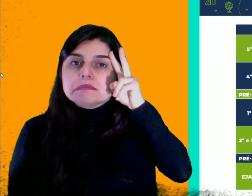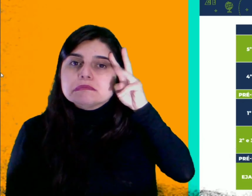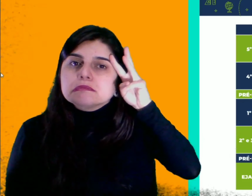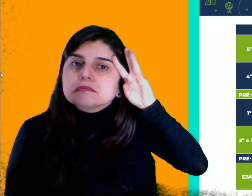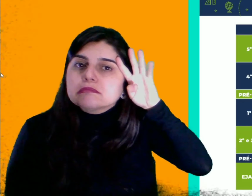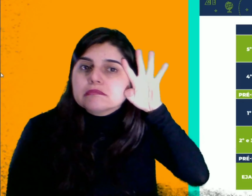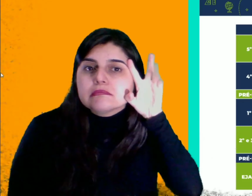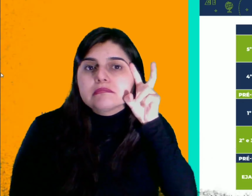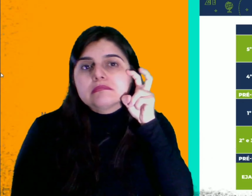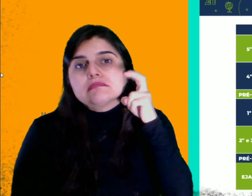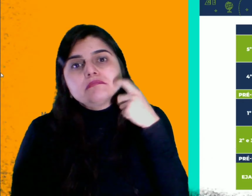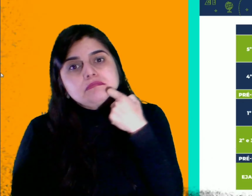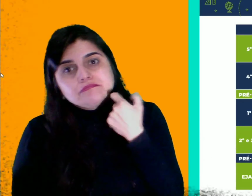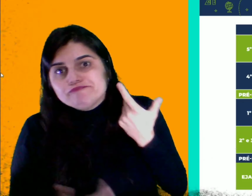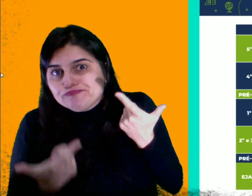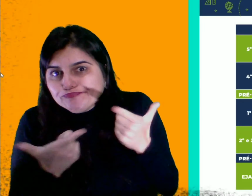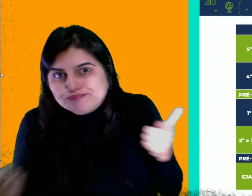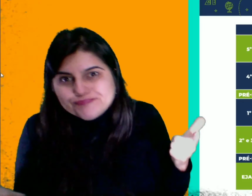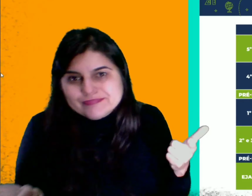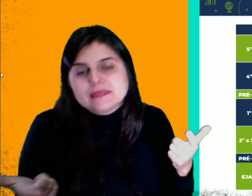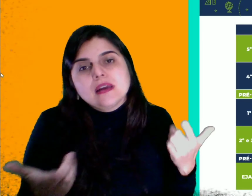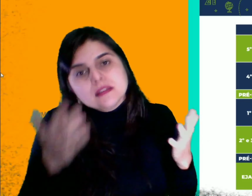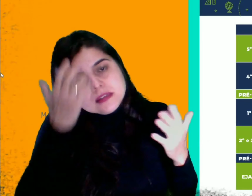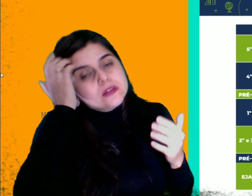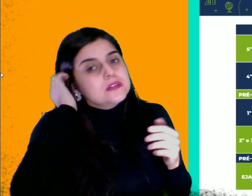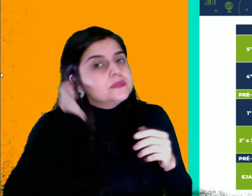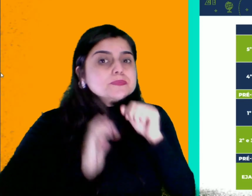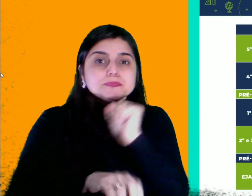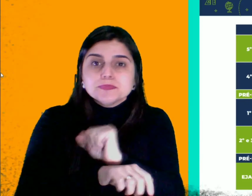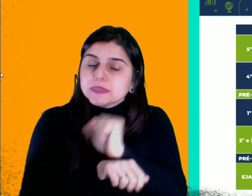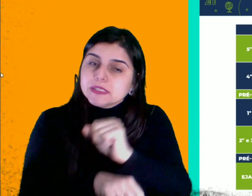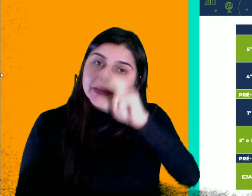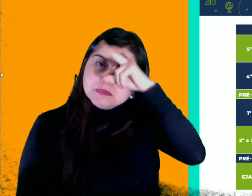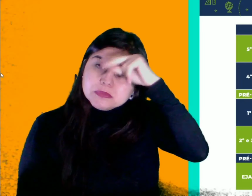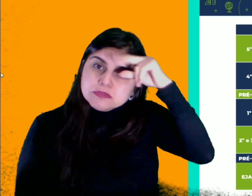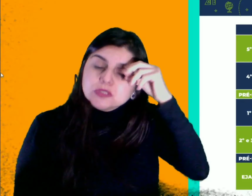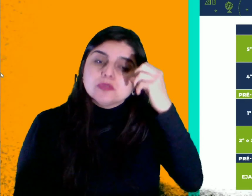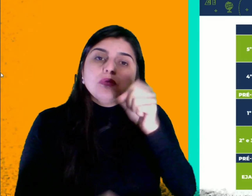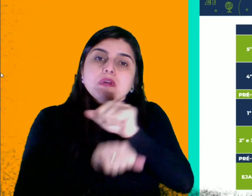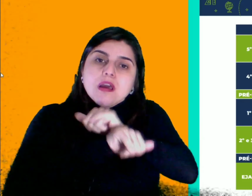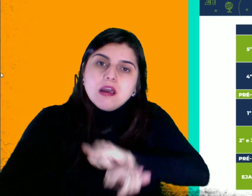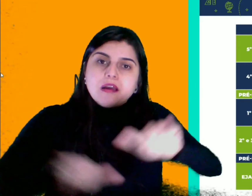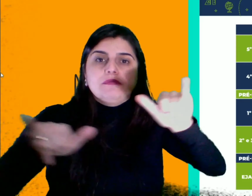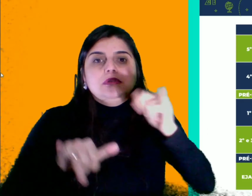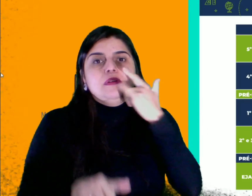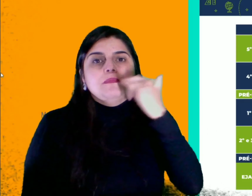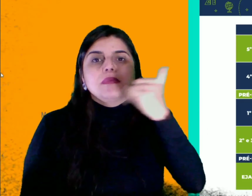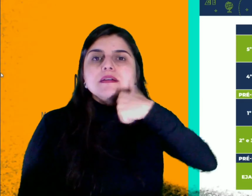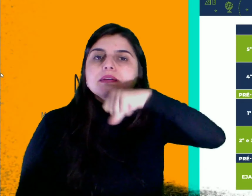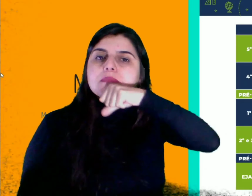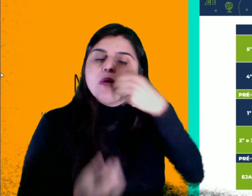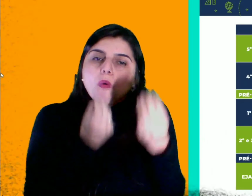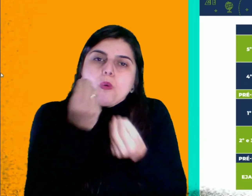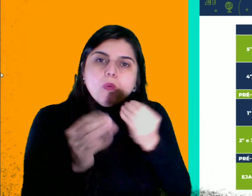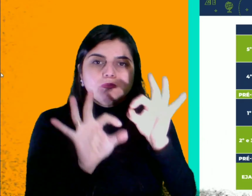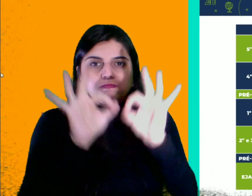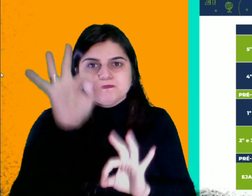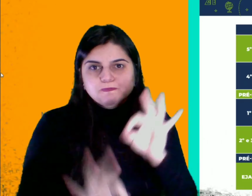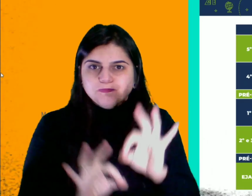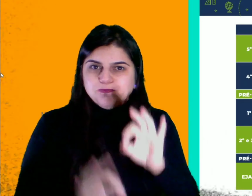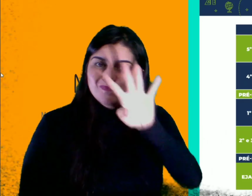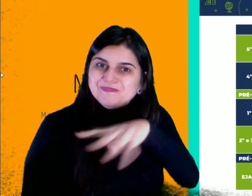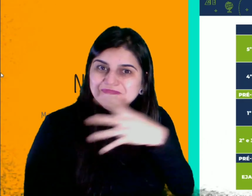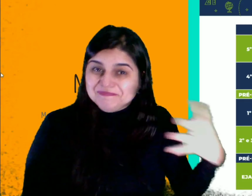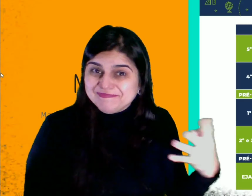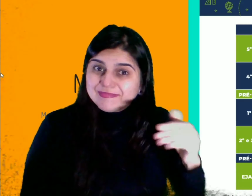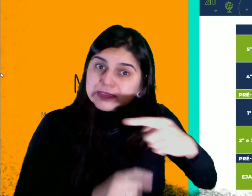vai ter também aulas no sábado. E aqui uma crítica só, porque não tem quais são os dias da semana, então a gente não